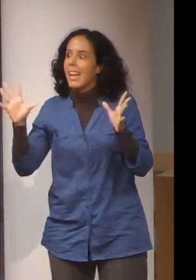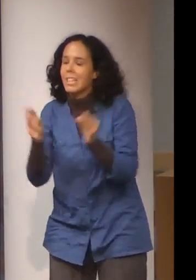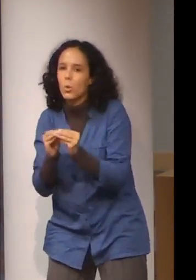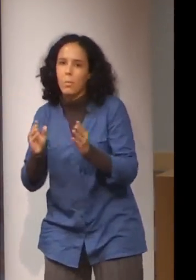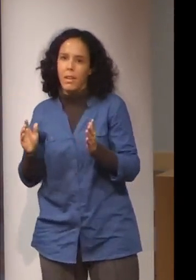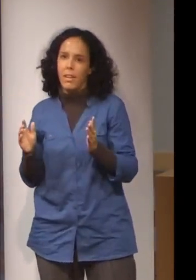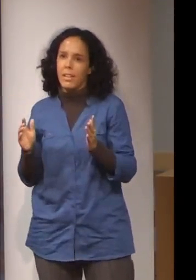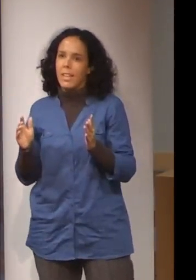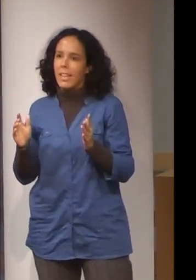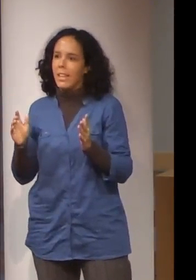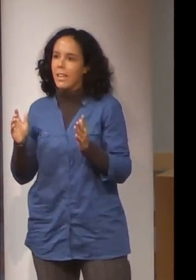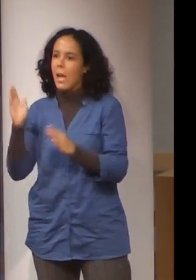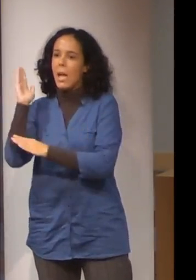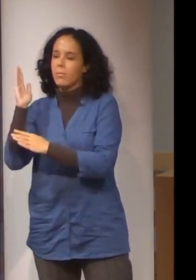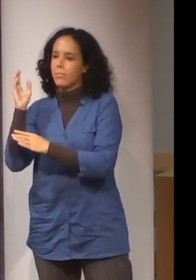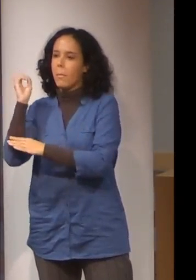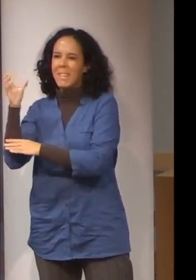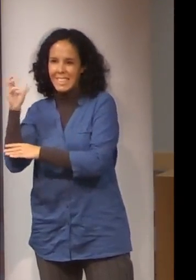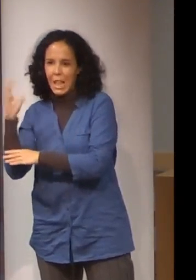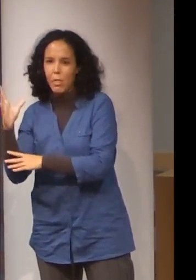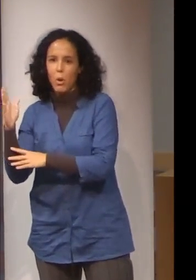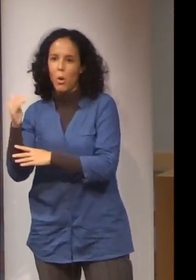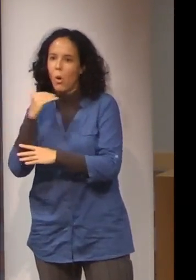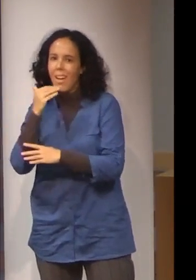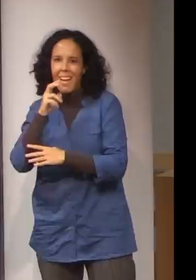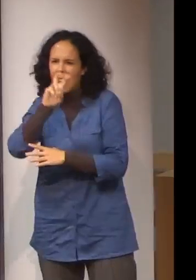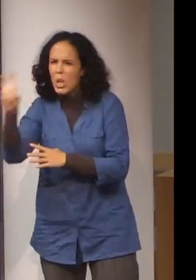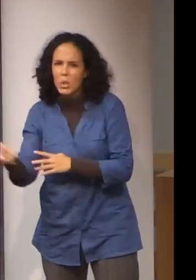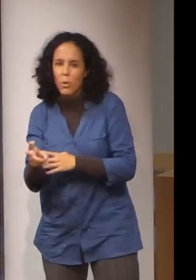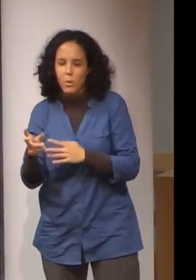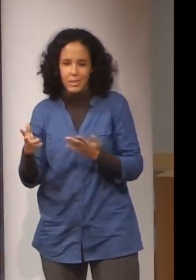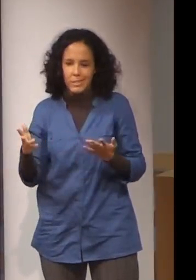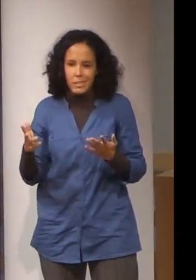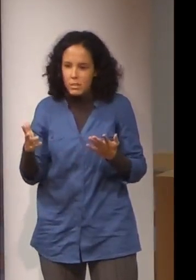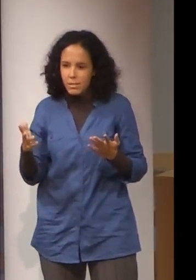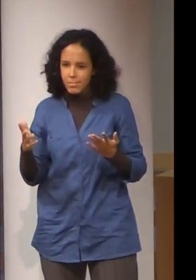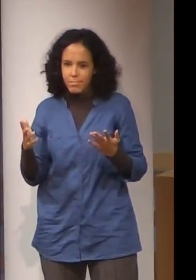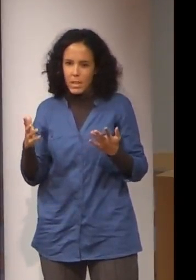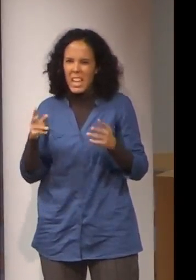pues la elaboración de un artículo, de un resumen, una presentación,